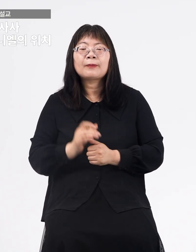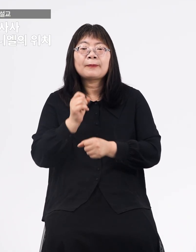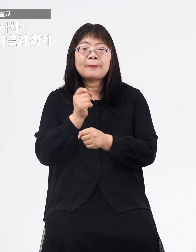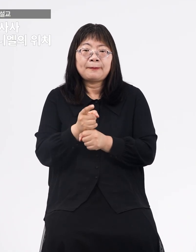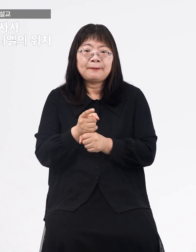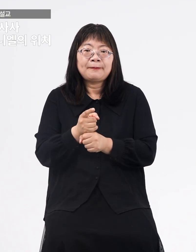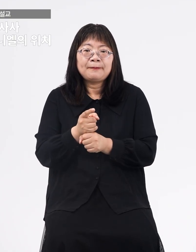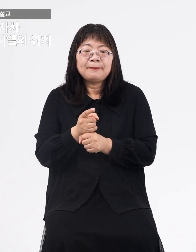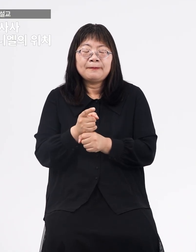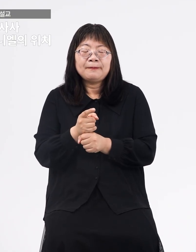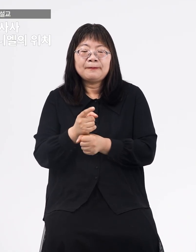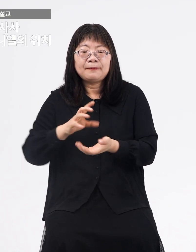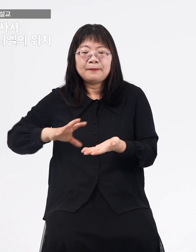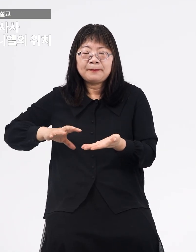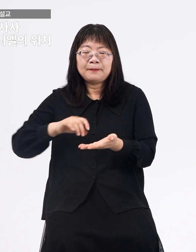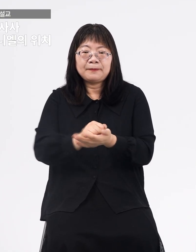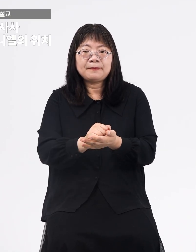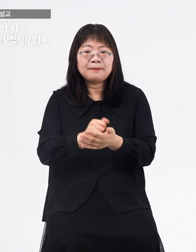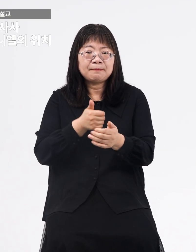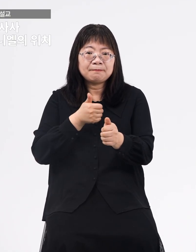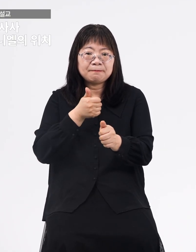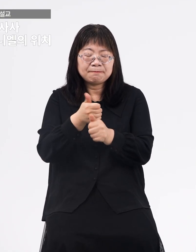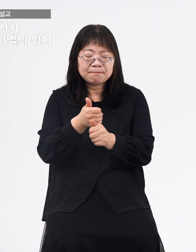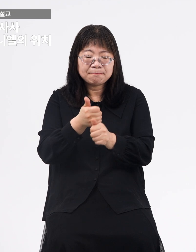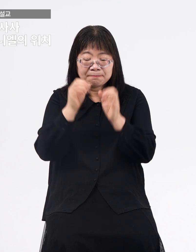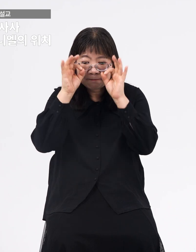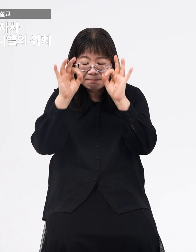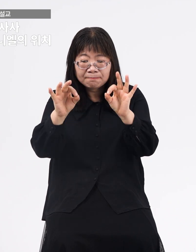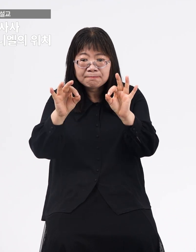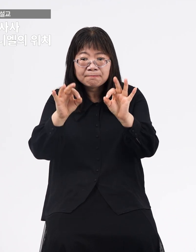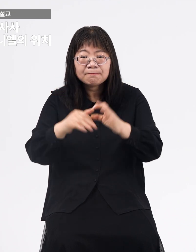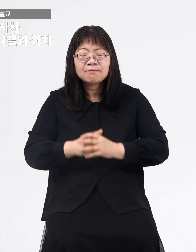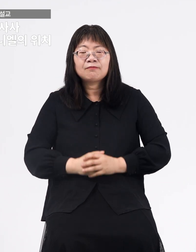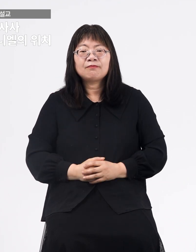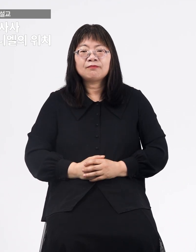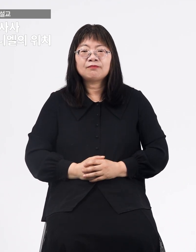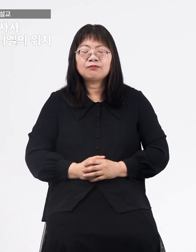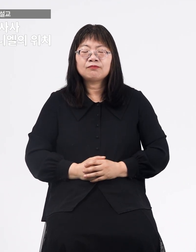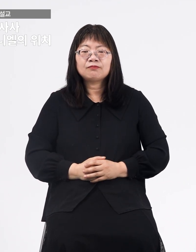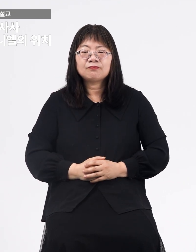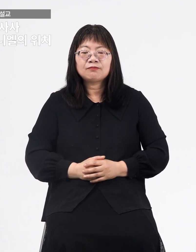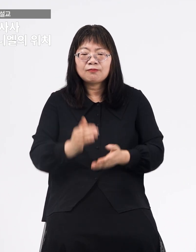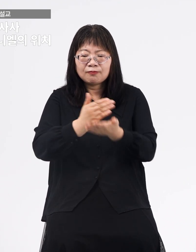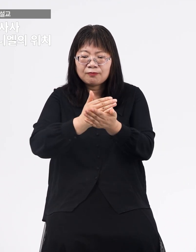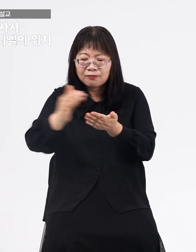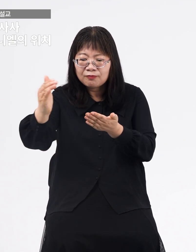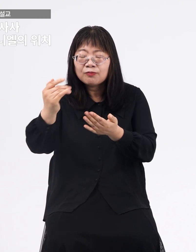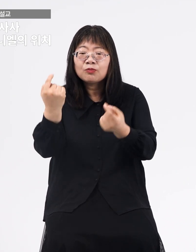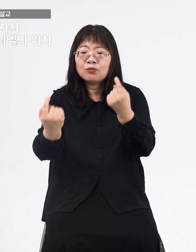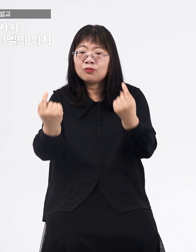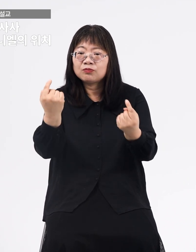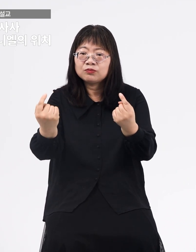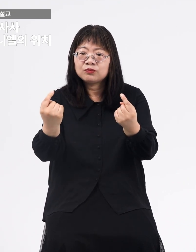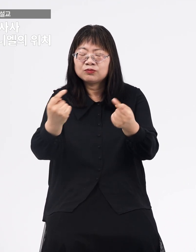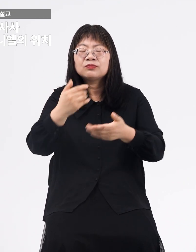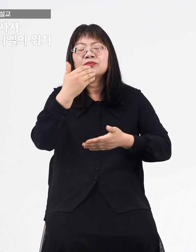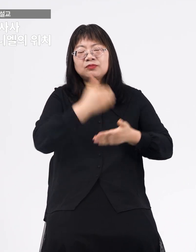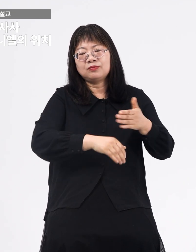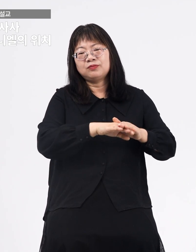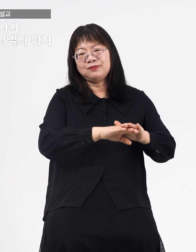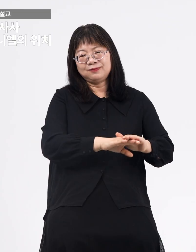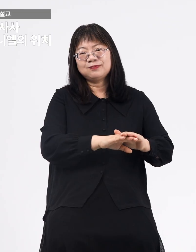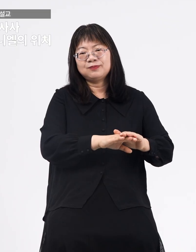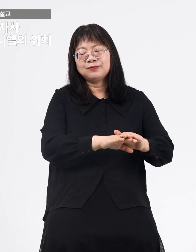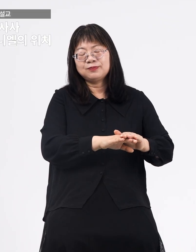이미 확보된 승리를 놓고 보니까 몰아내는 것보다는 남겨두는